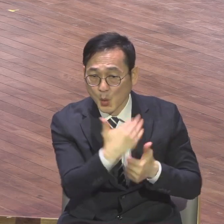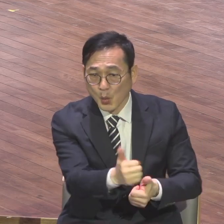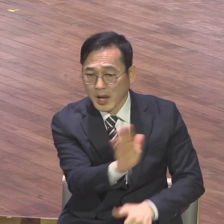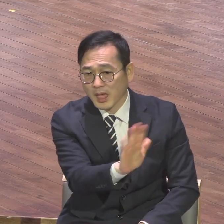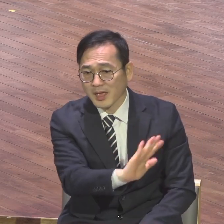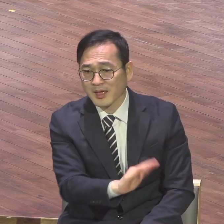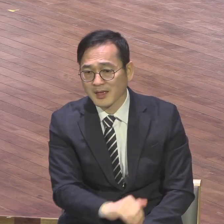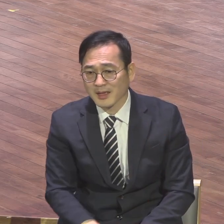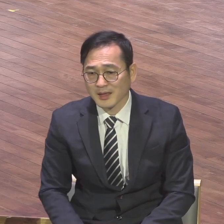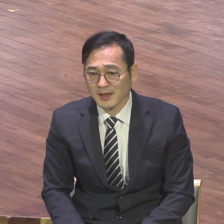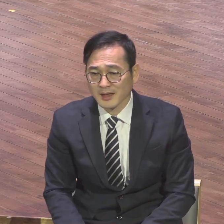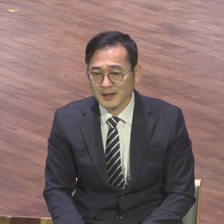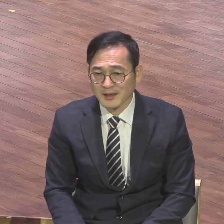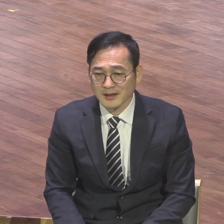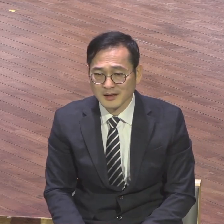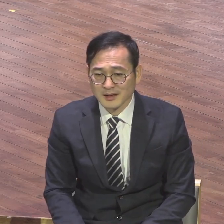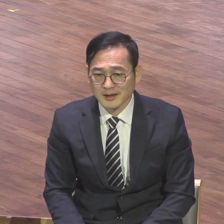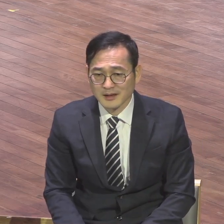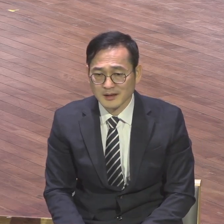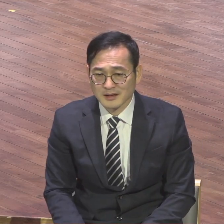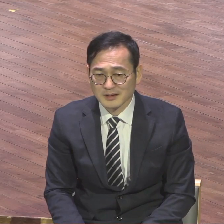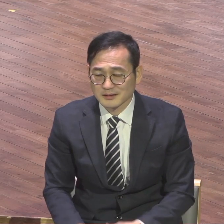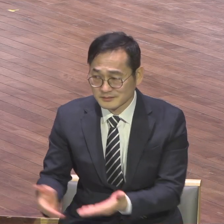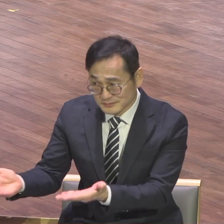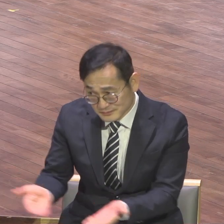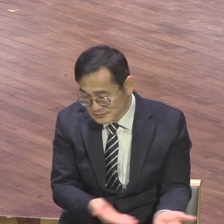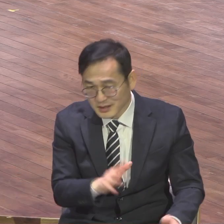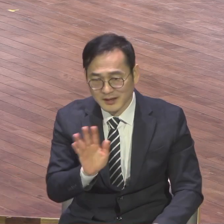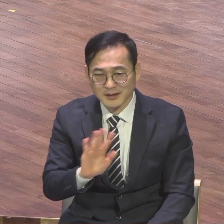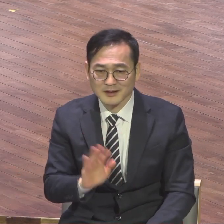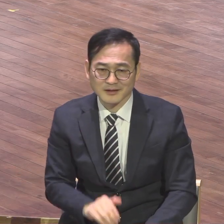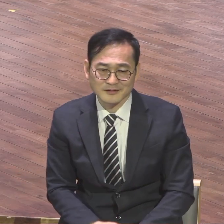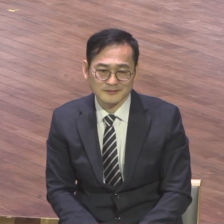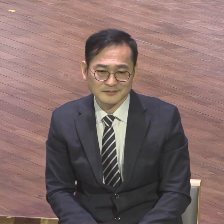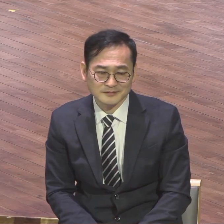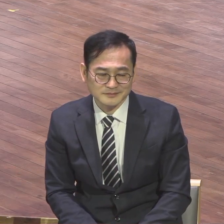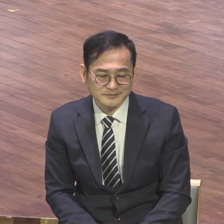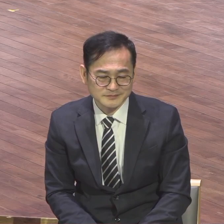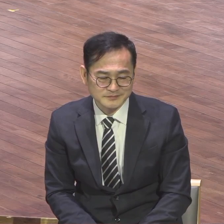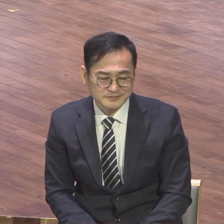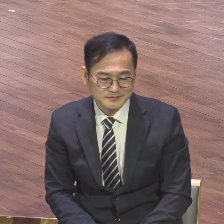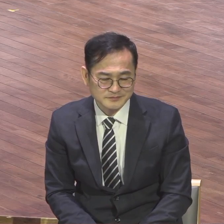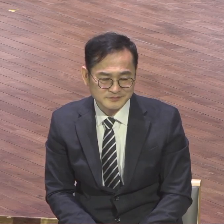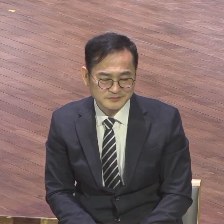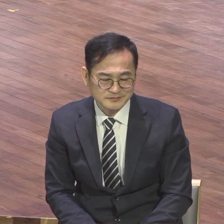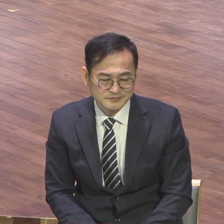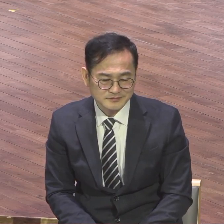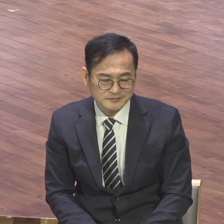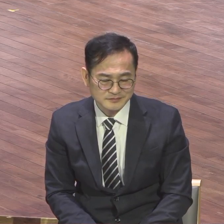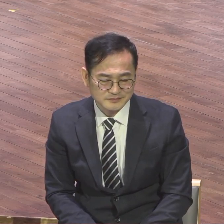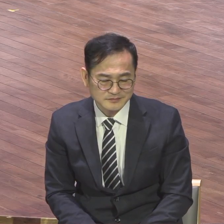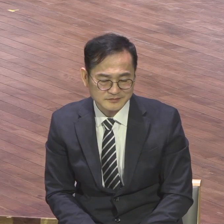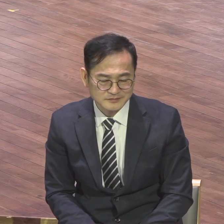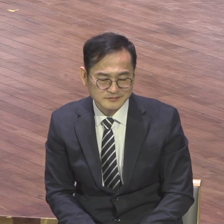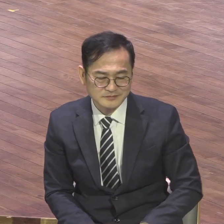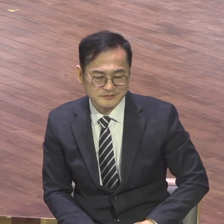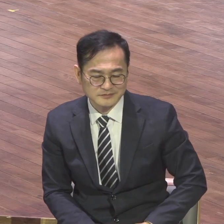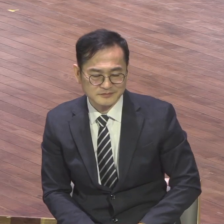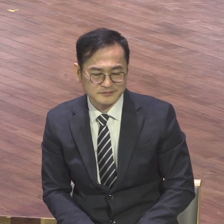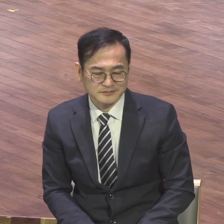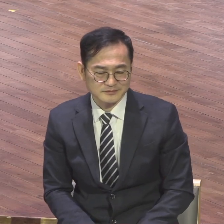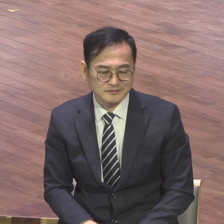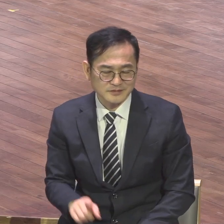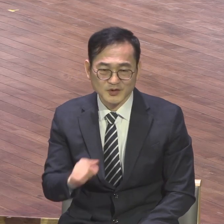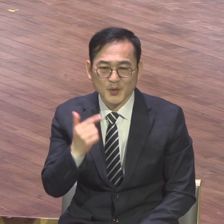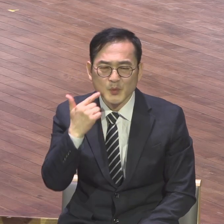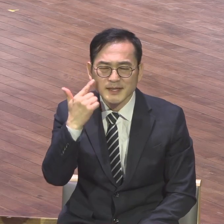개방하지 않습니다. 절대 못 들어옵니다. 그래서 이 옛날에 보면 곽순희 목사님 중국관 하나 빌려가지고 중국집